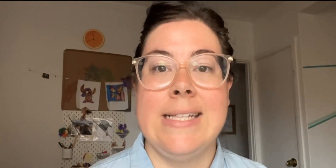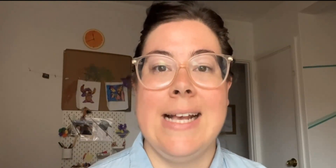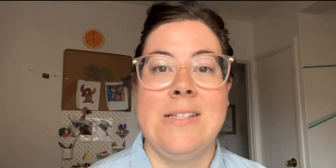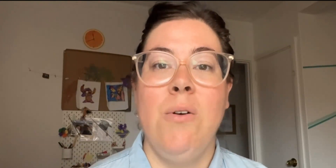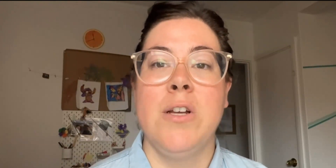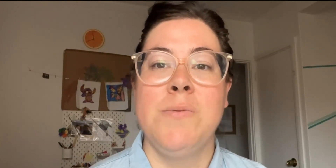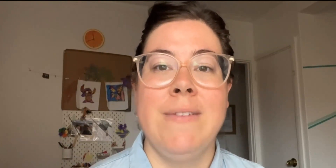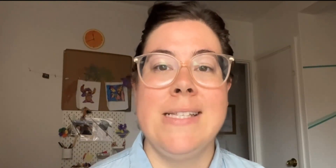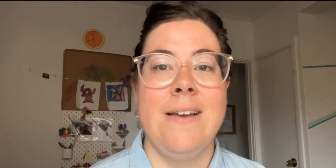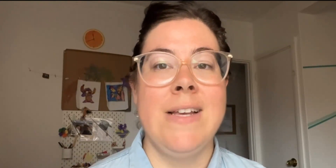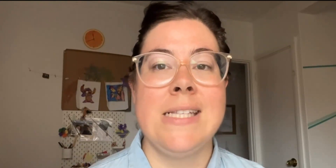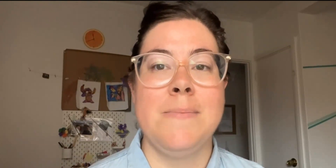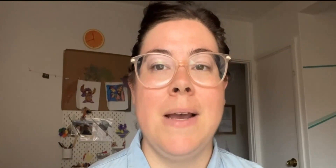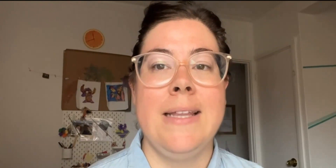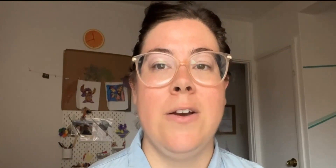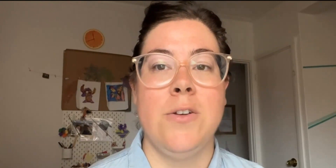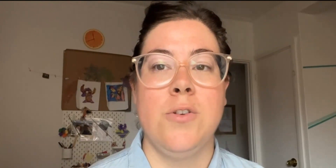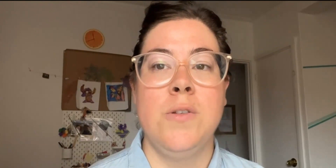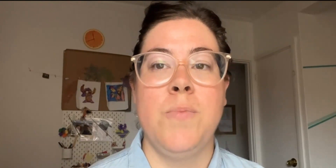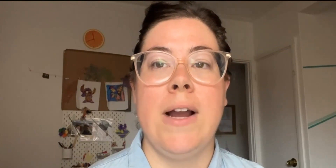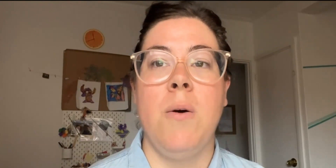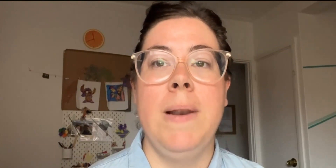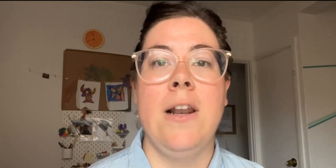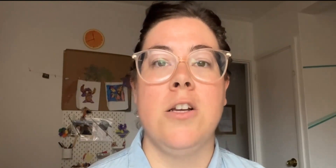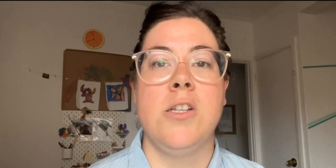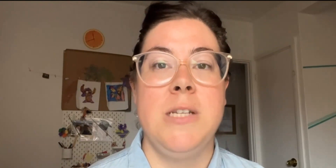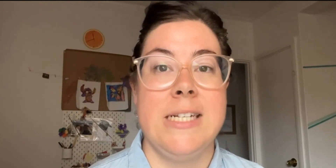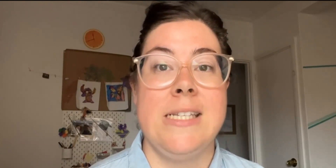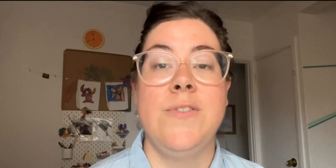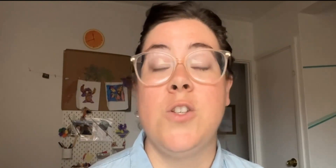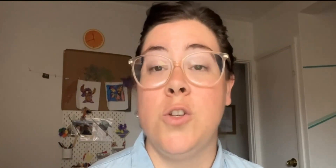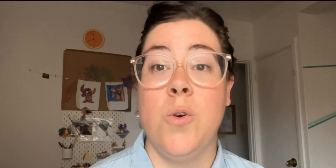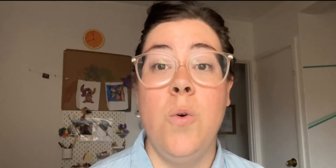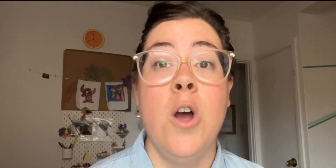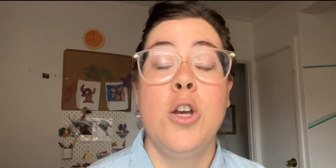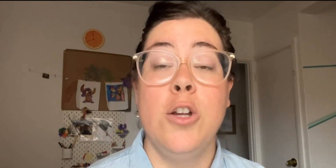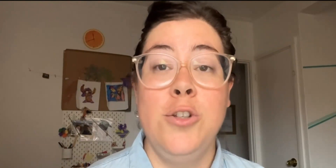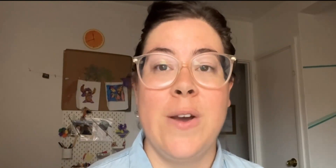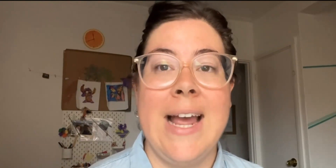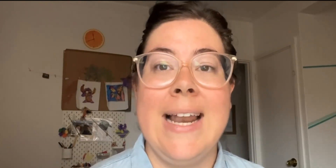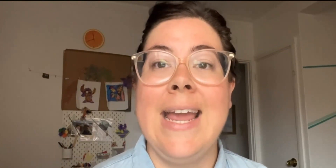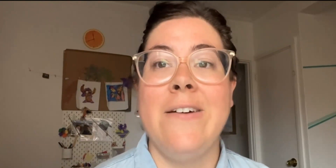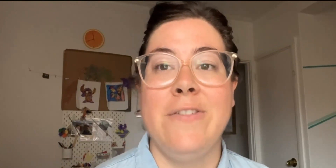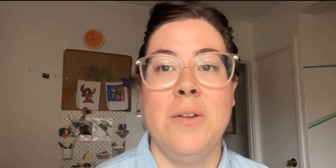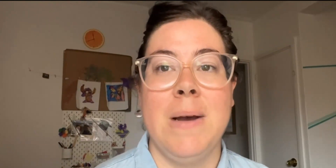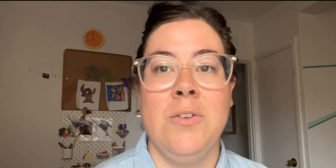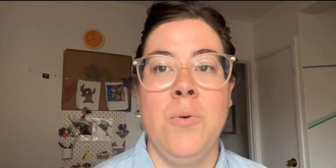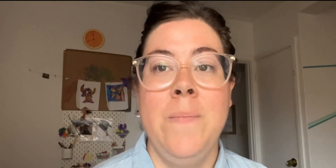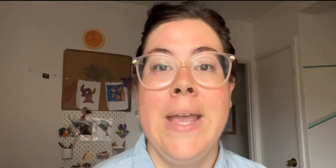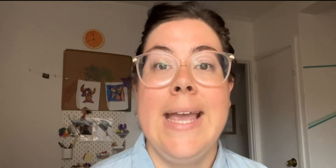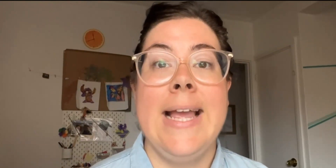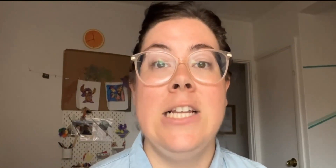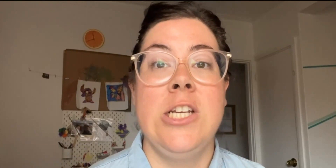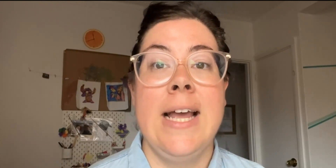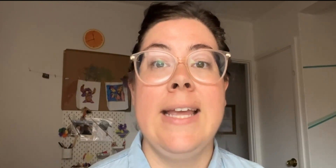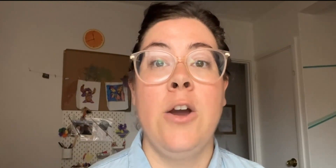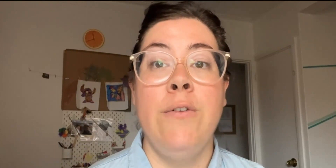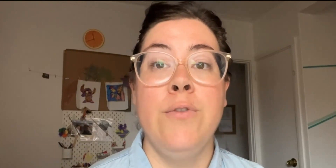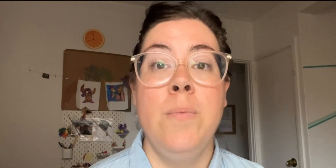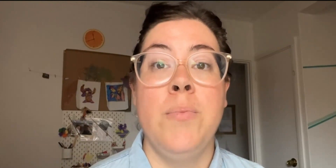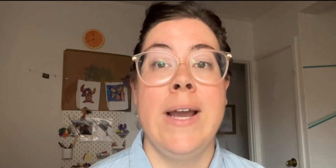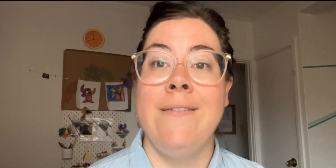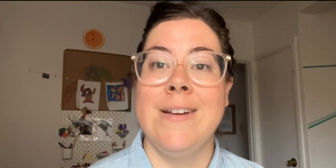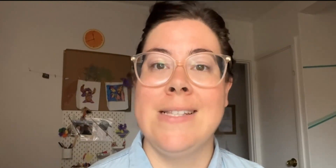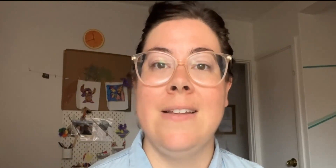Ces organisations reçoivent des investissements et des ressources pour accomplir leurs objectifs sociaux, culturels et environnementaux et elles génèrent